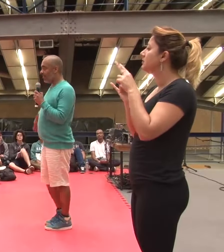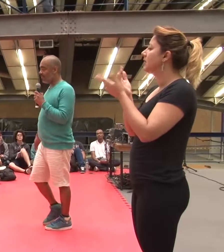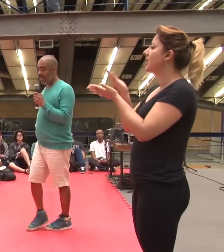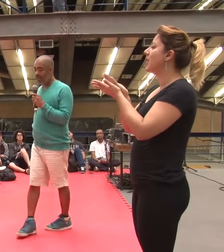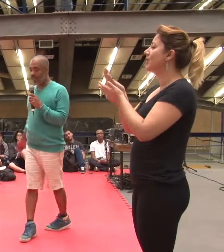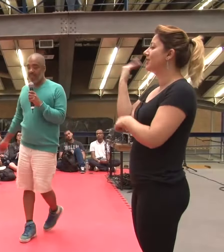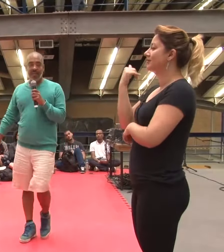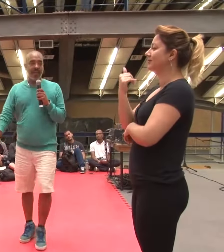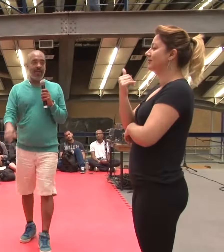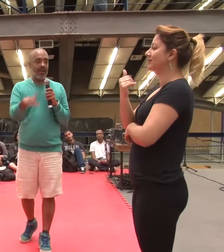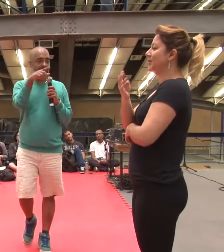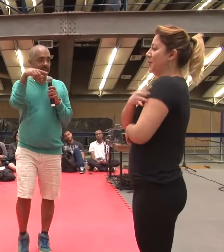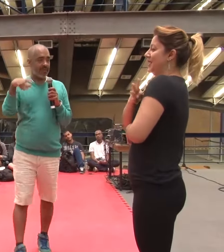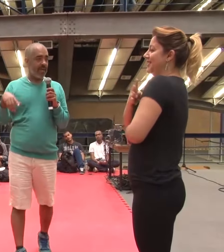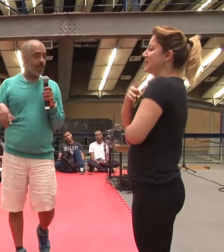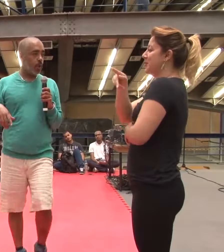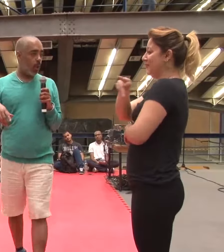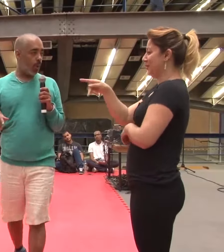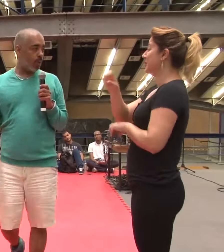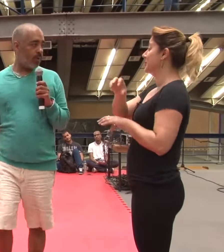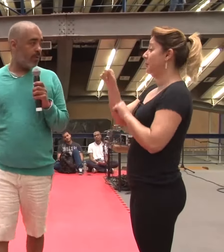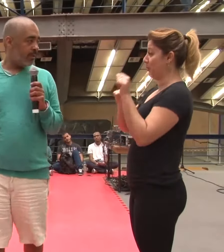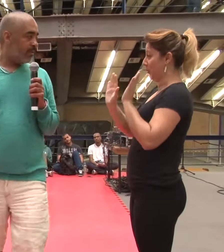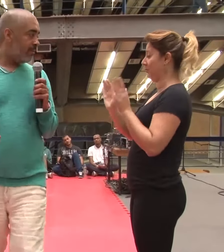professora da quarta série? Agora não é mais quarta série, mudou.